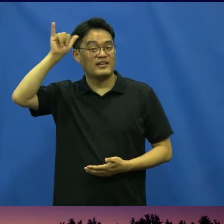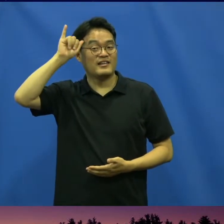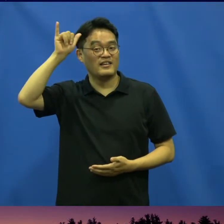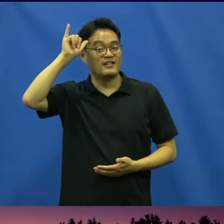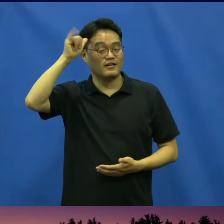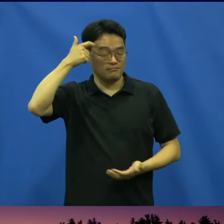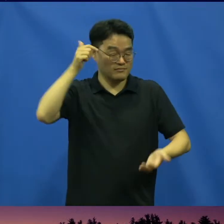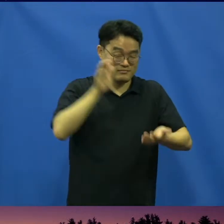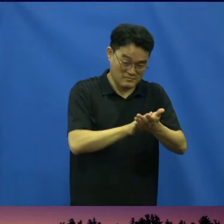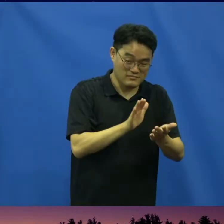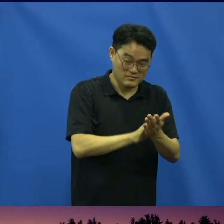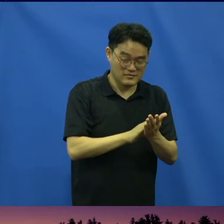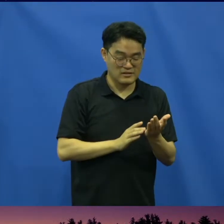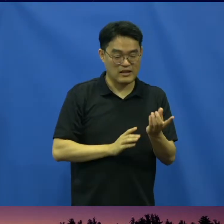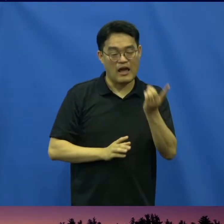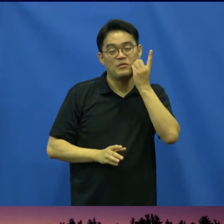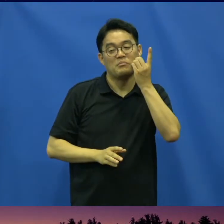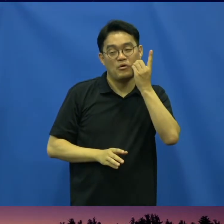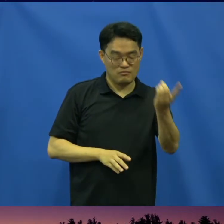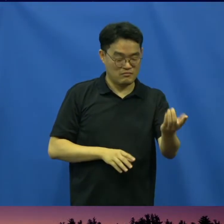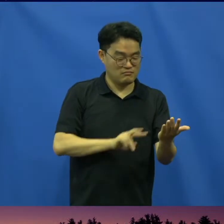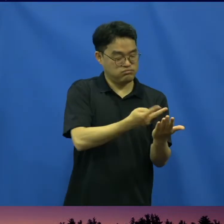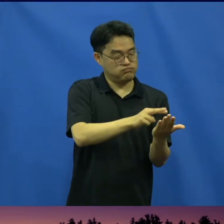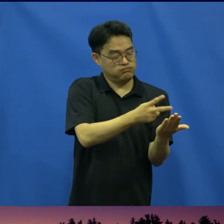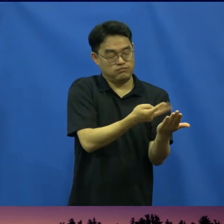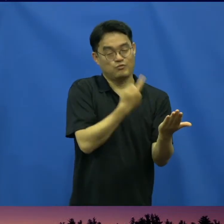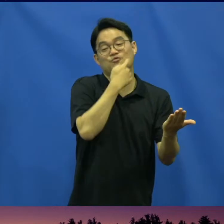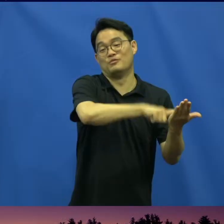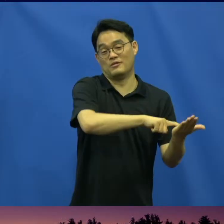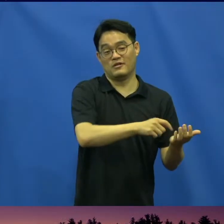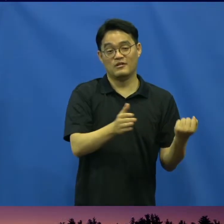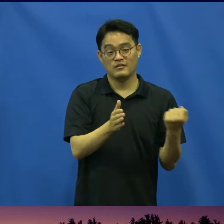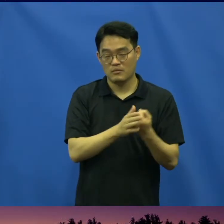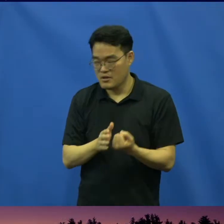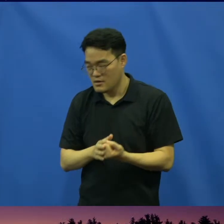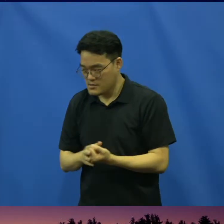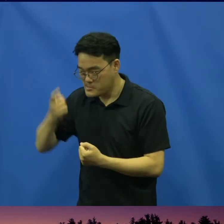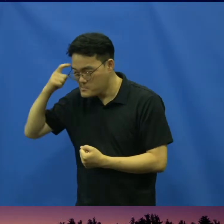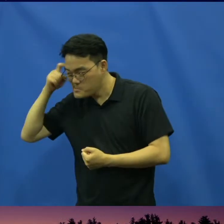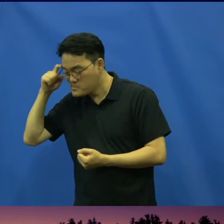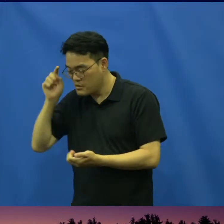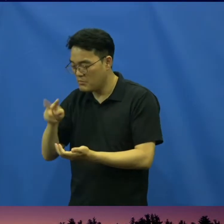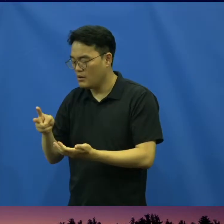그러니까 확률에 그러니까 인생이 도박과 같은 거예요. 확률이